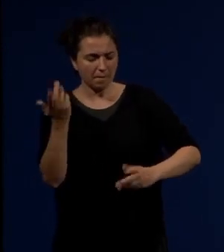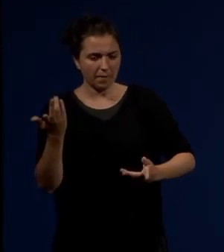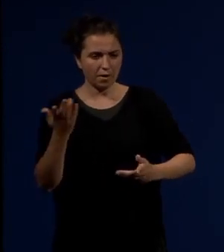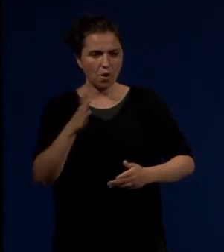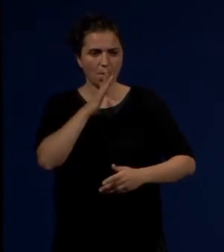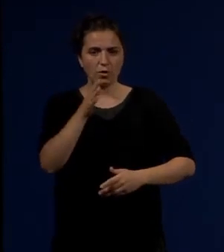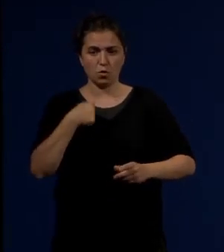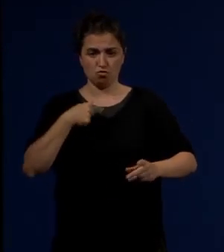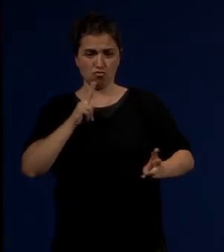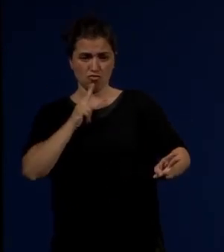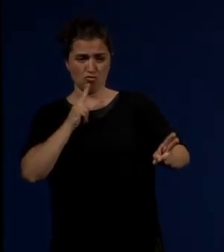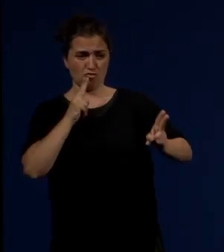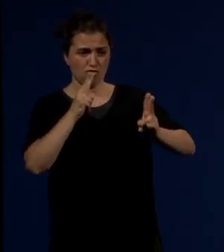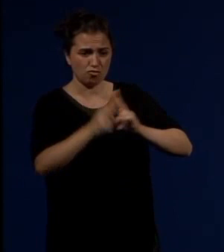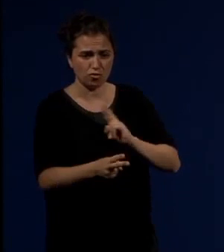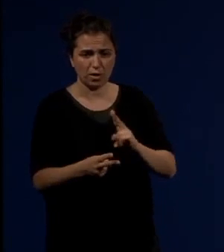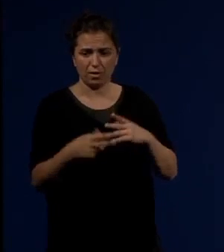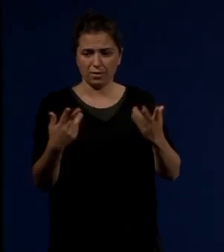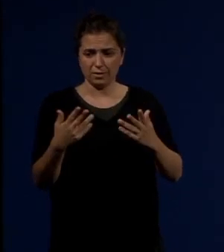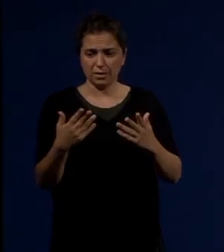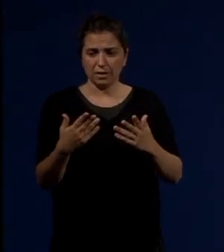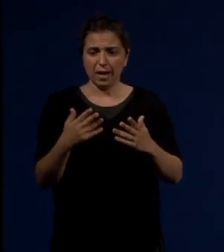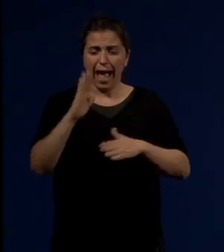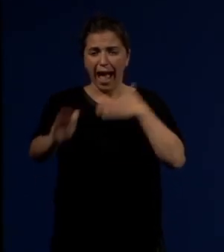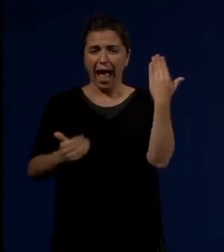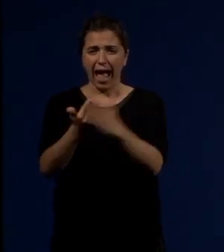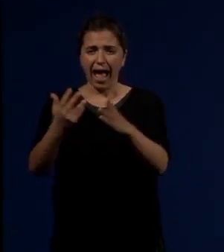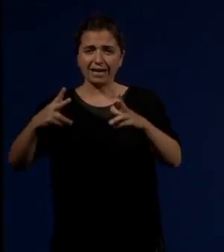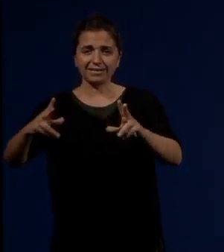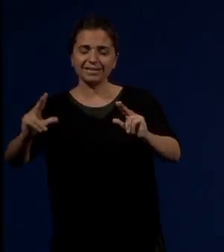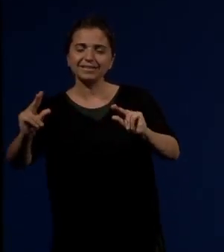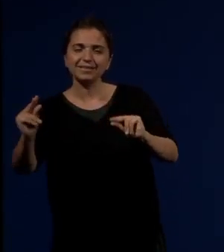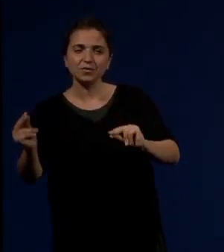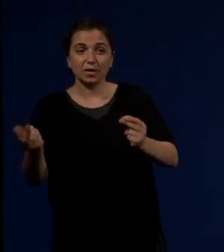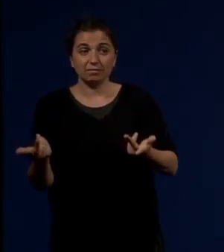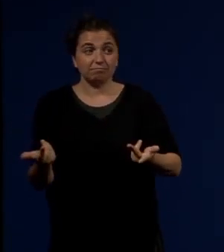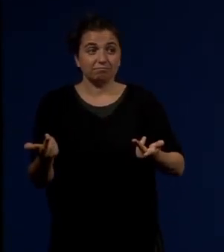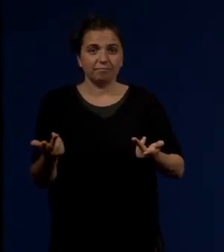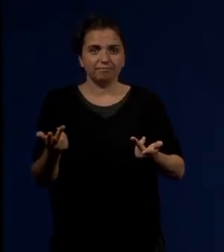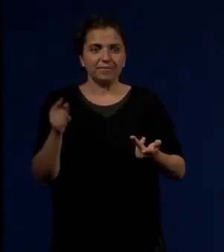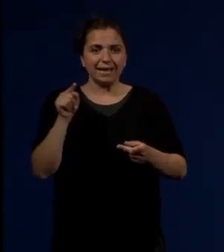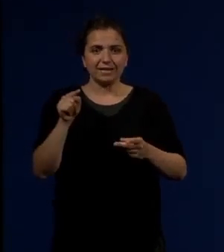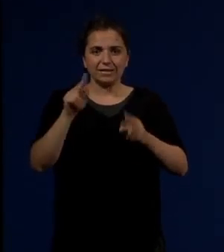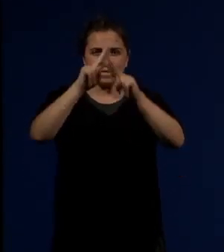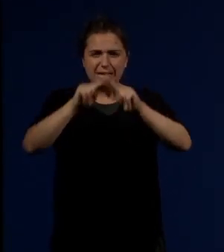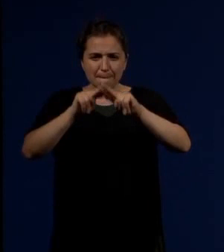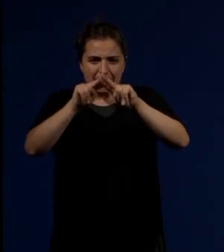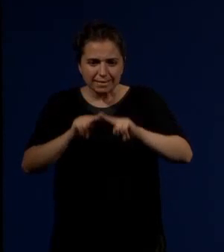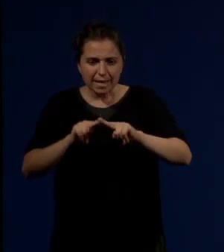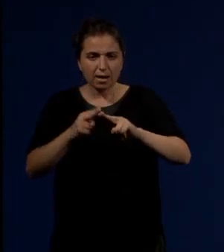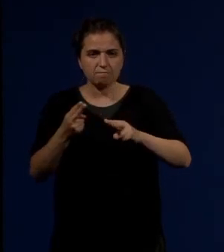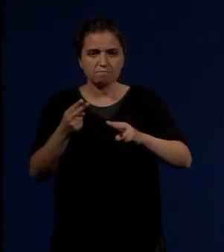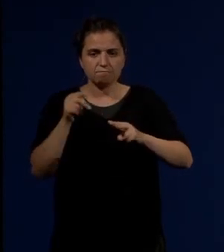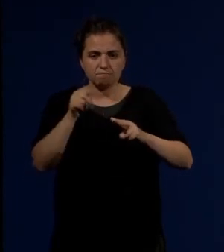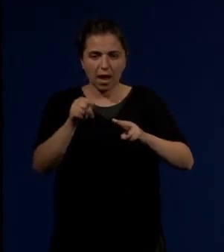ata que acabe o auto, ata que acabe a instrucción, está aberta a causa e non se califica o delito, se investiga por uns feitos e se está